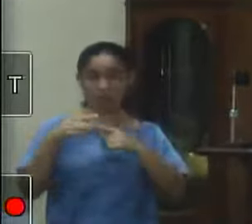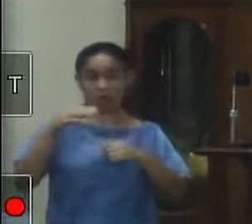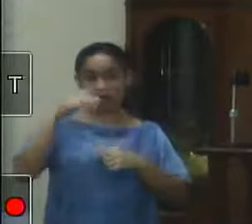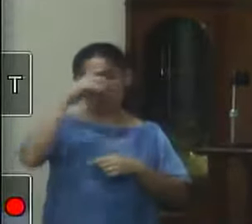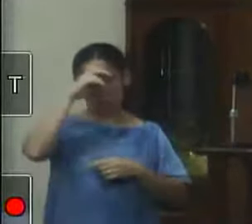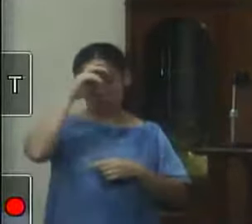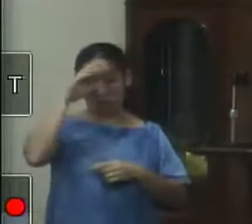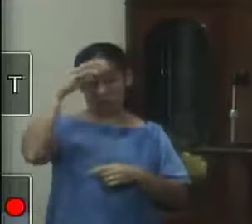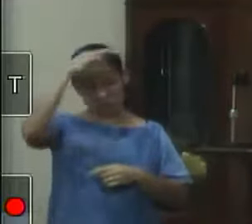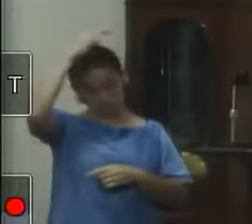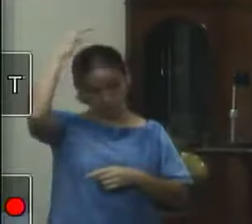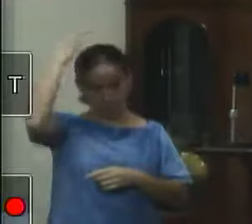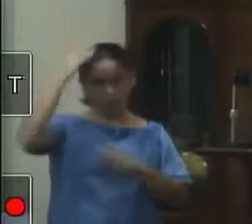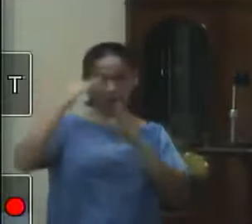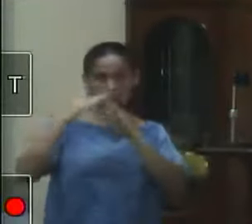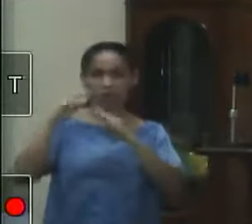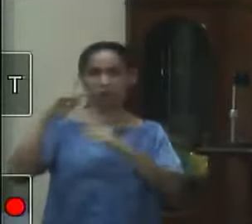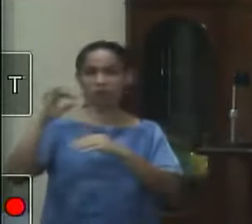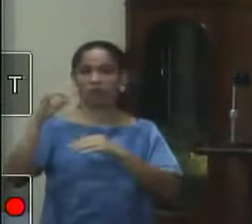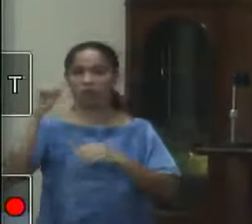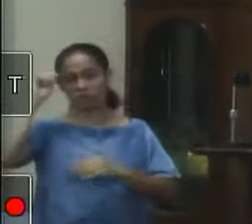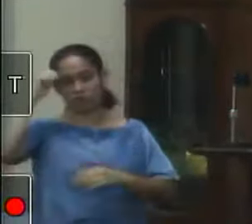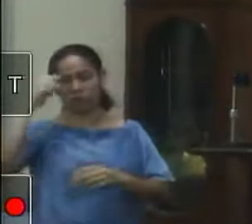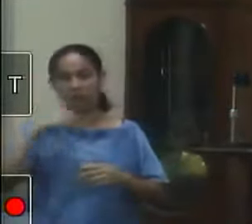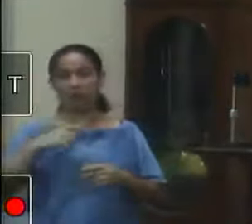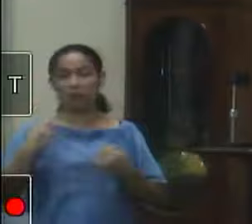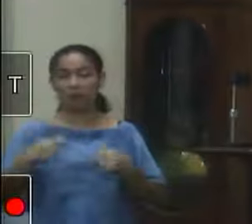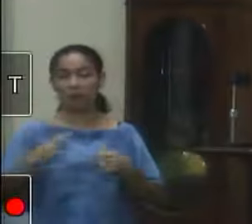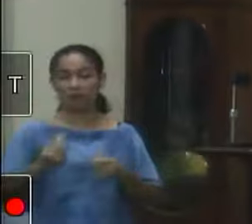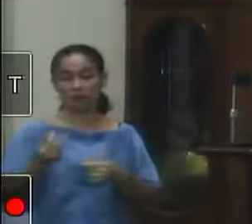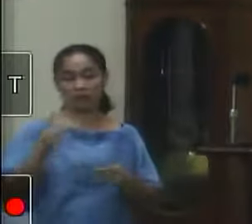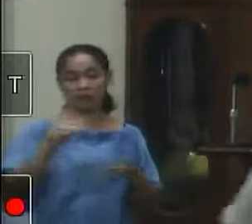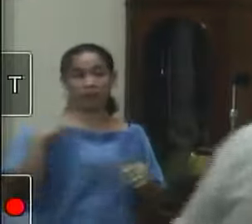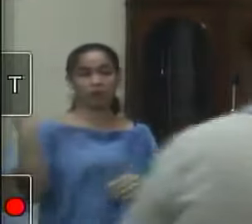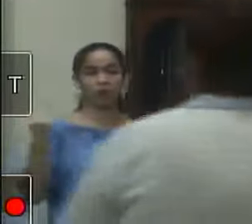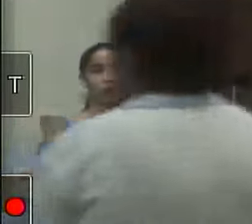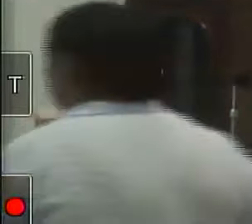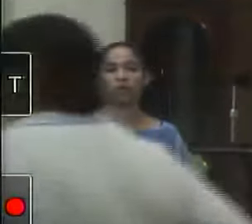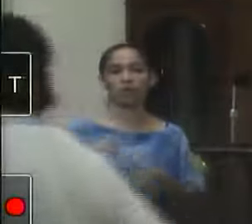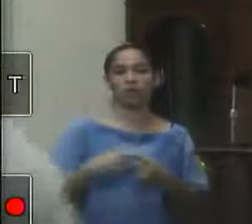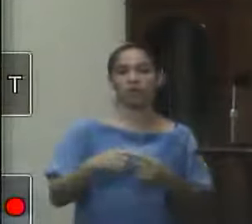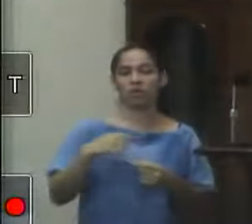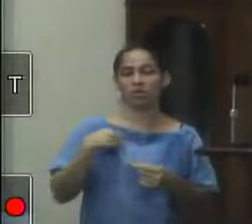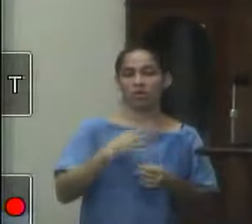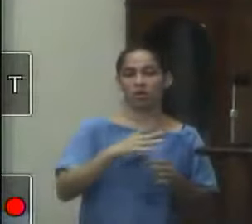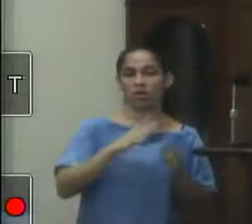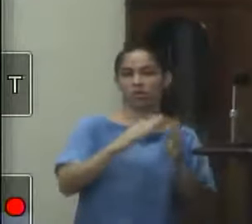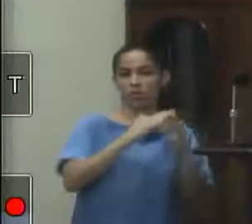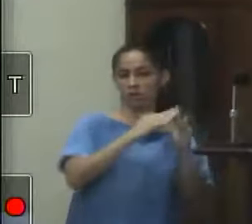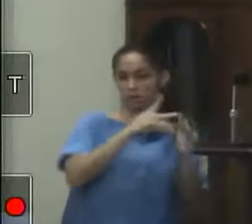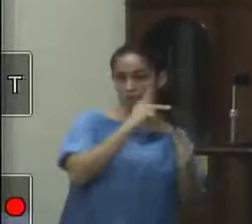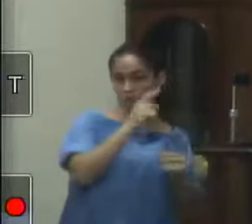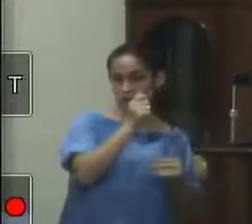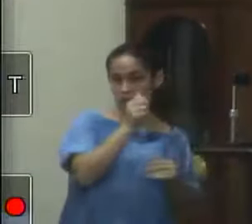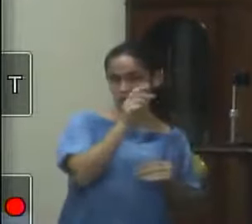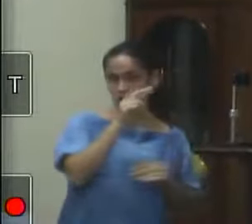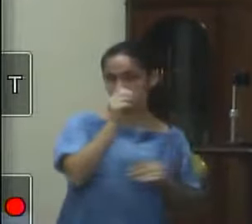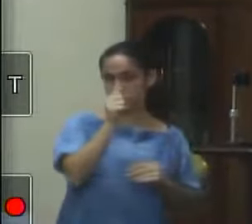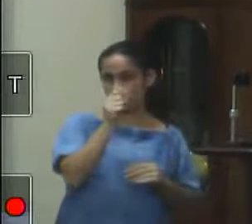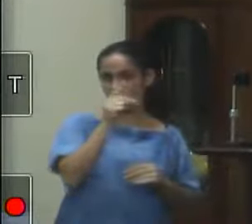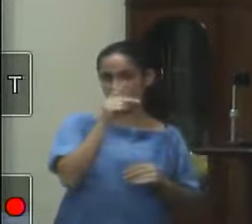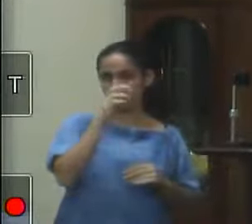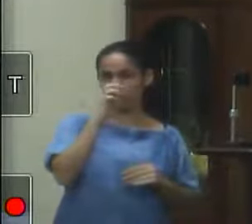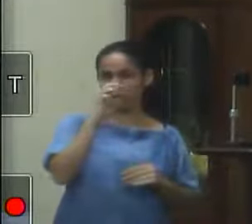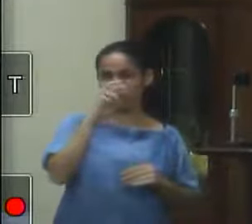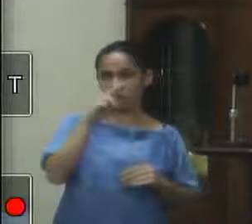grandes necessidades. E ela é extremamente importante, Rafael, para nós de Parapeúna, porque a nossa primeira